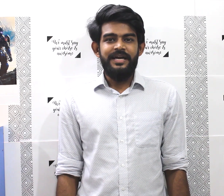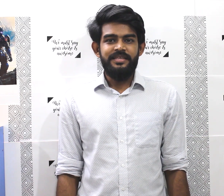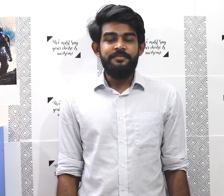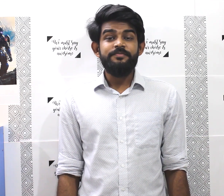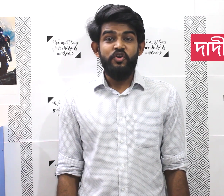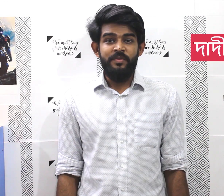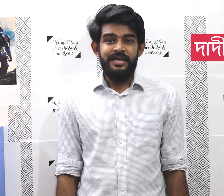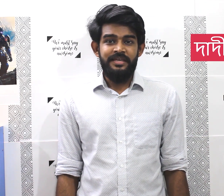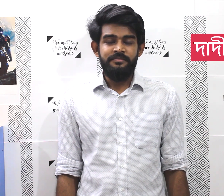দাদি অথবা নানি,